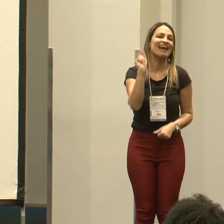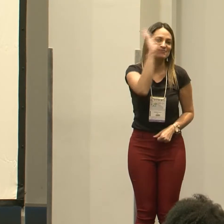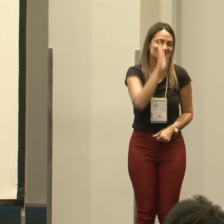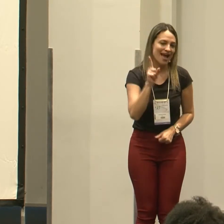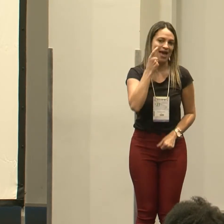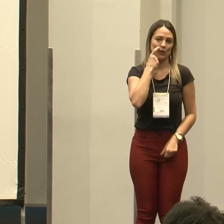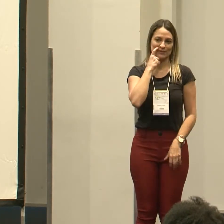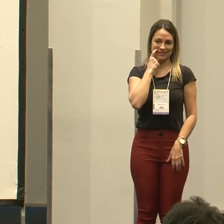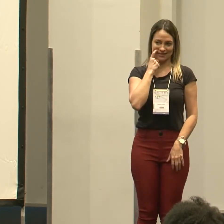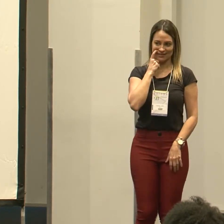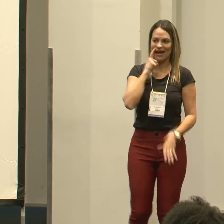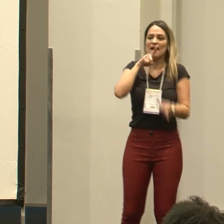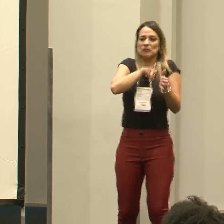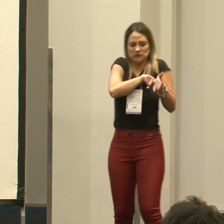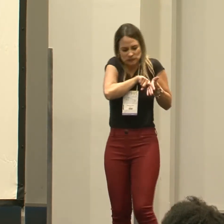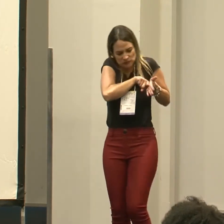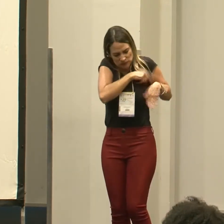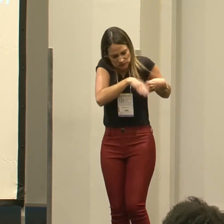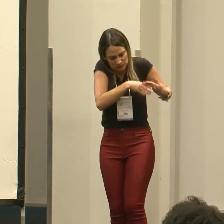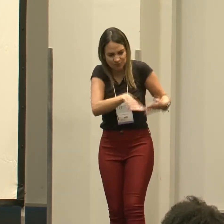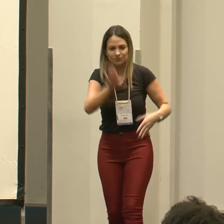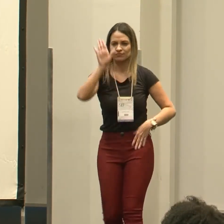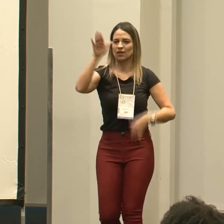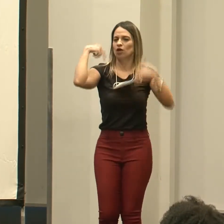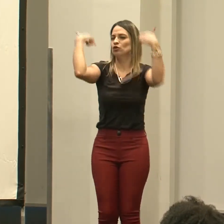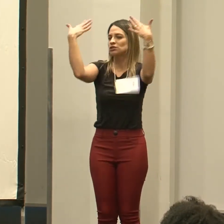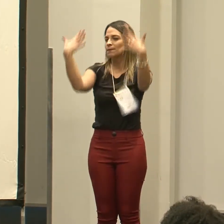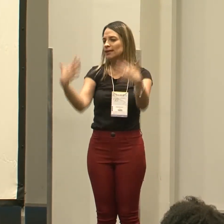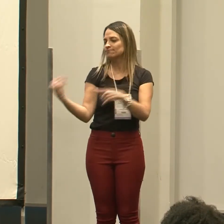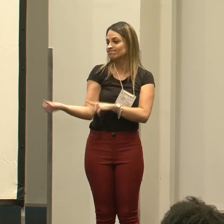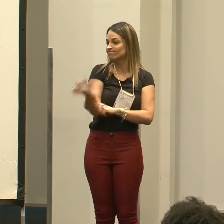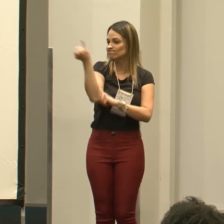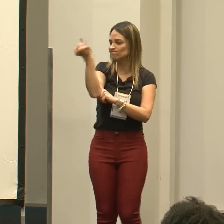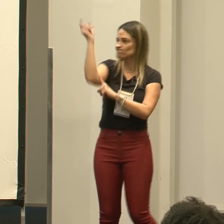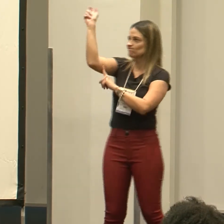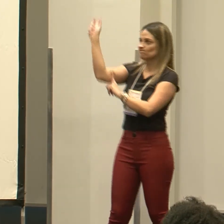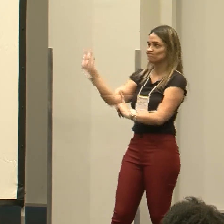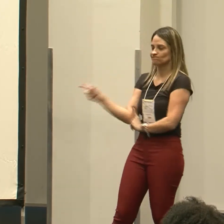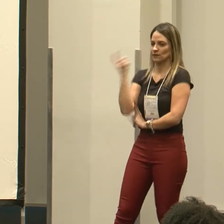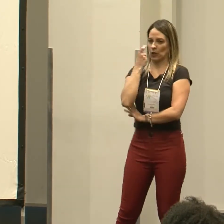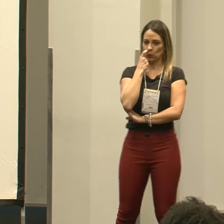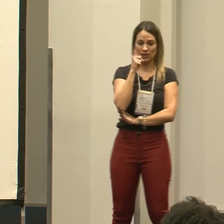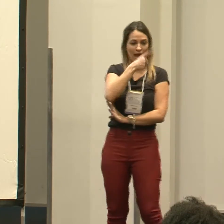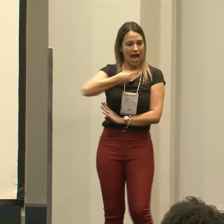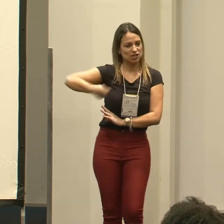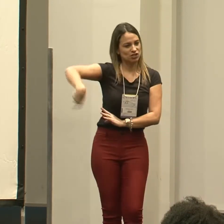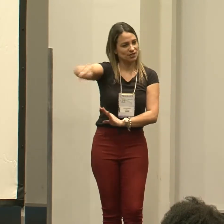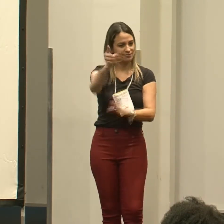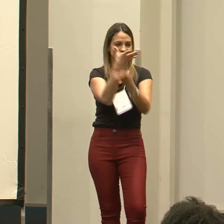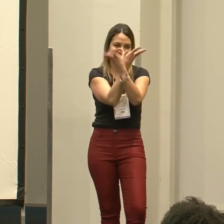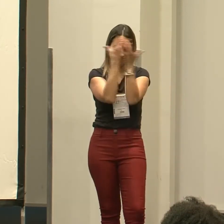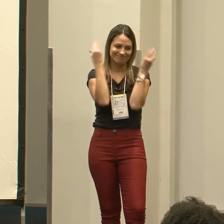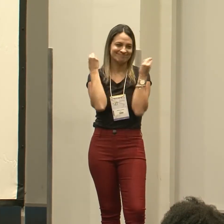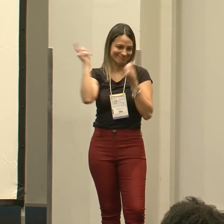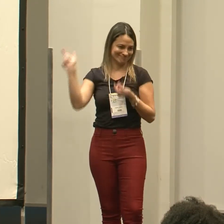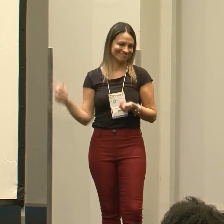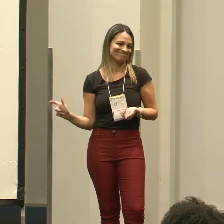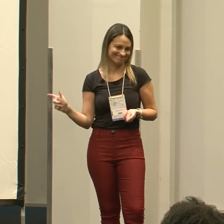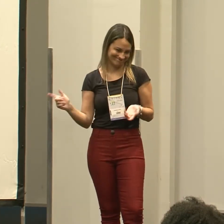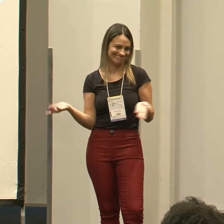Brasil, quem foi a primeira pessoa foi Lucinda Ferreira Brito. E eu vou falar para vocês a importância dos estudos de Lucinda Ferreira Brito, que